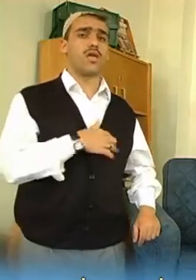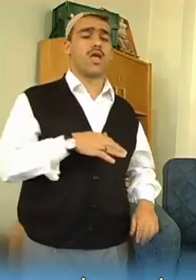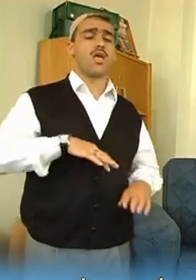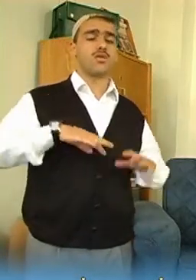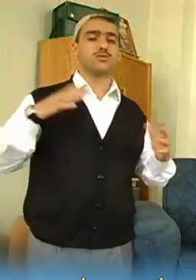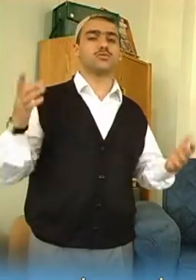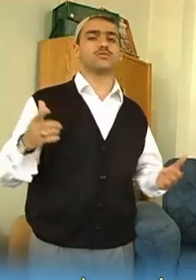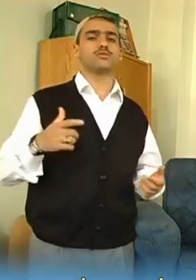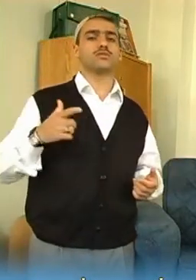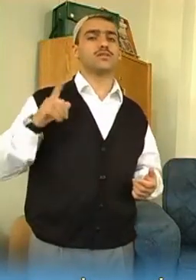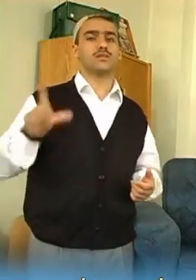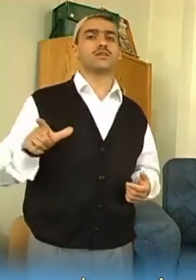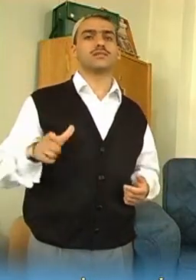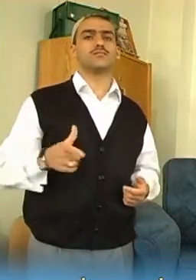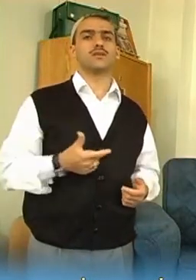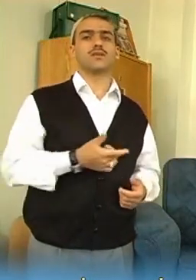için ayna-i samet kalp oluyor.